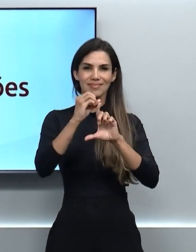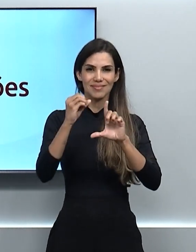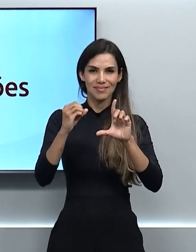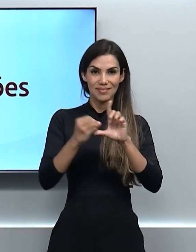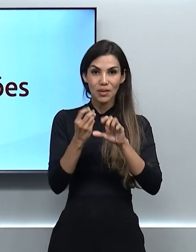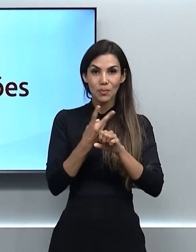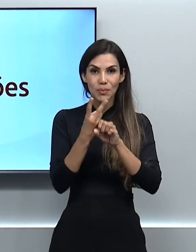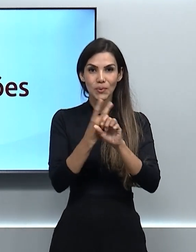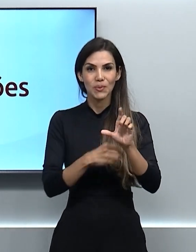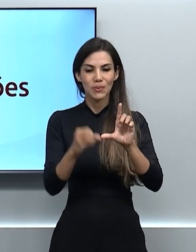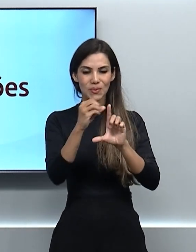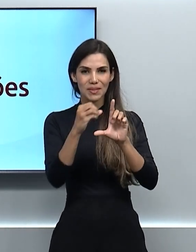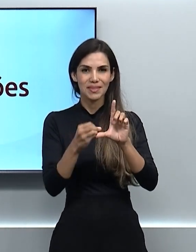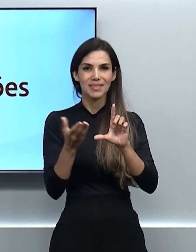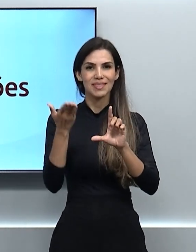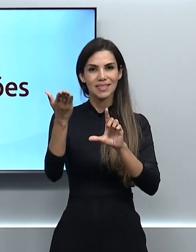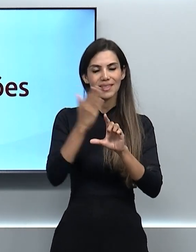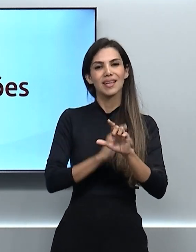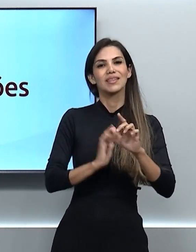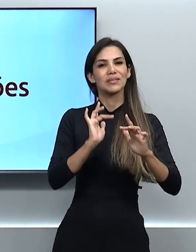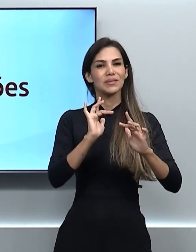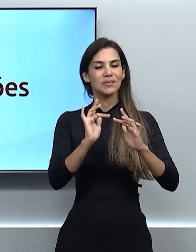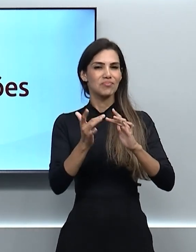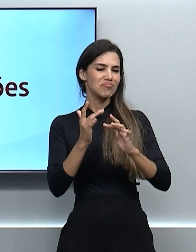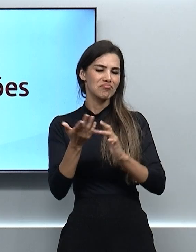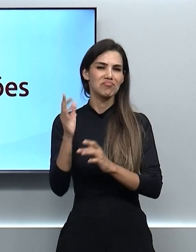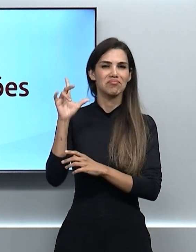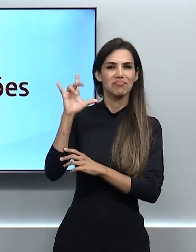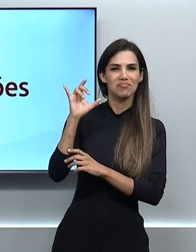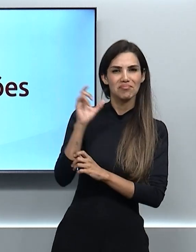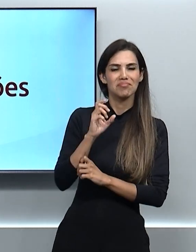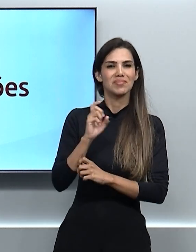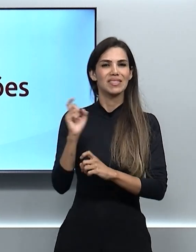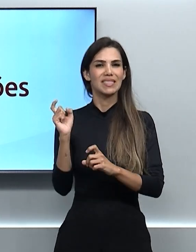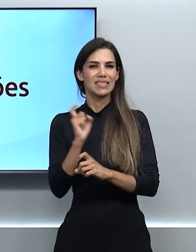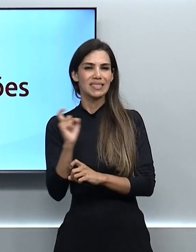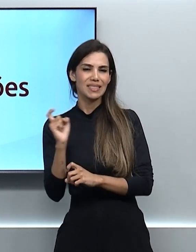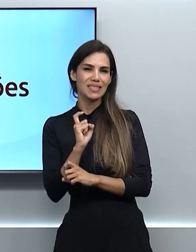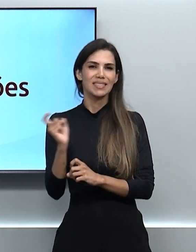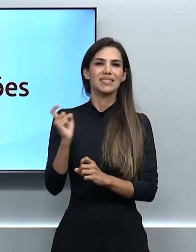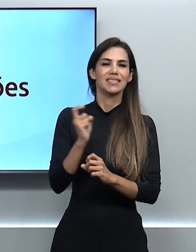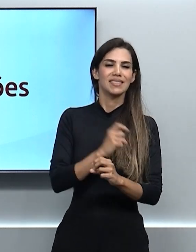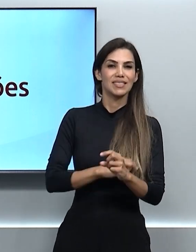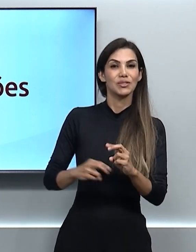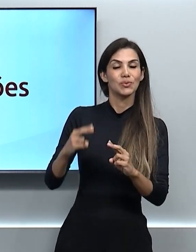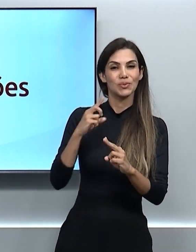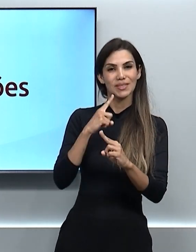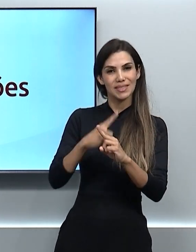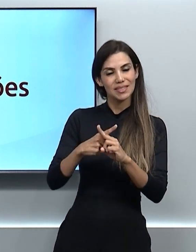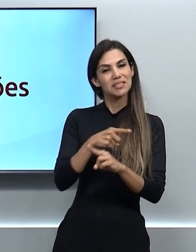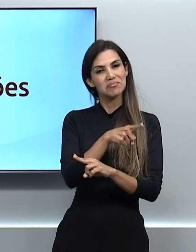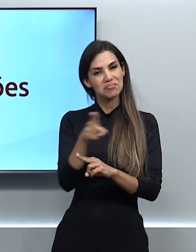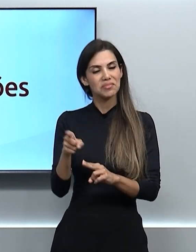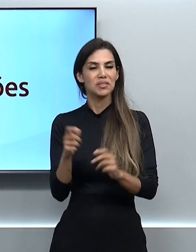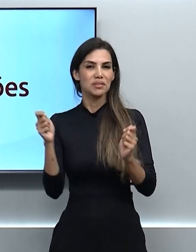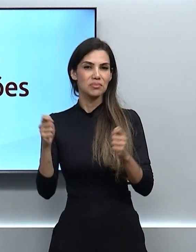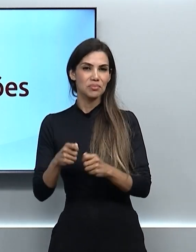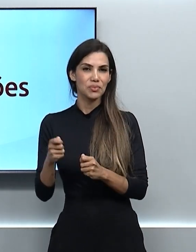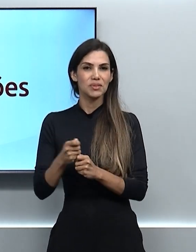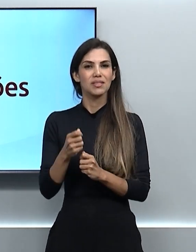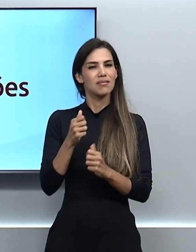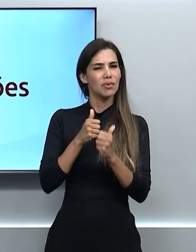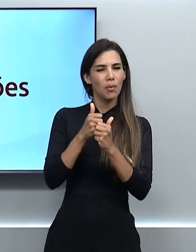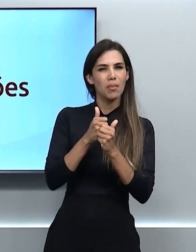TV UFG no Instagram, no Facebook, no YouTube, no TikTok, no X. Lá você vai acompanhar todas as